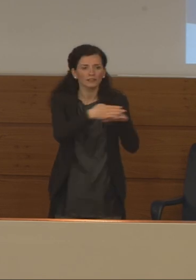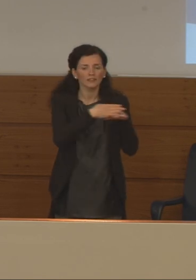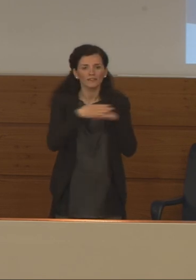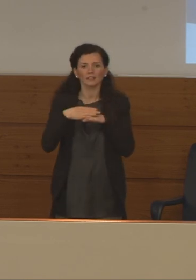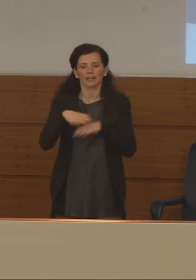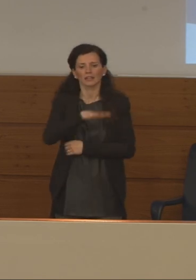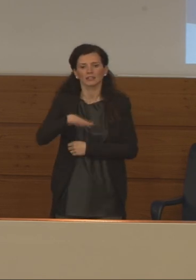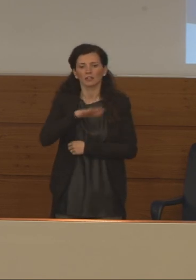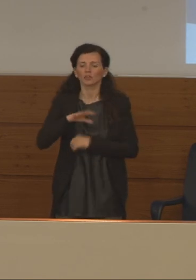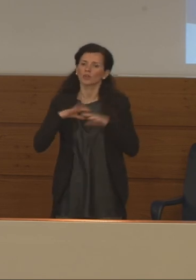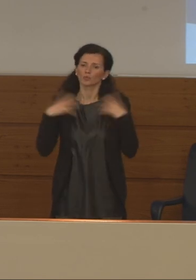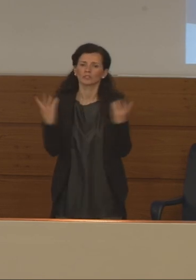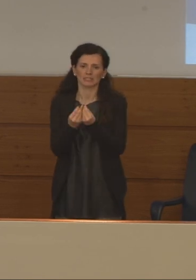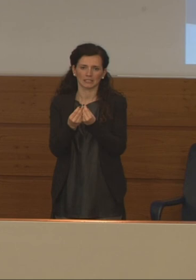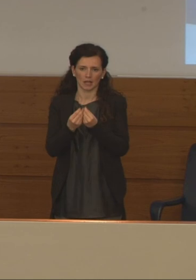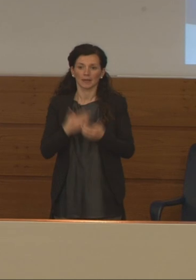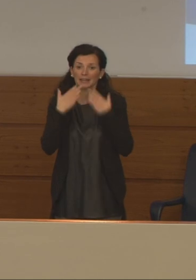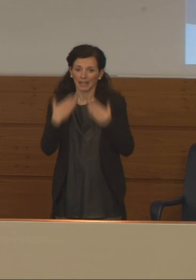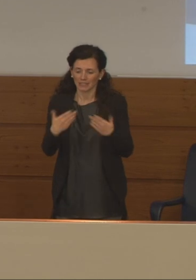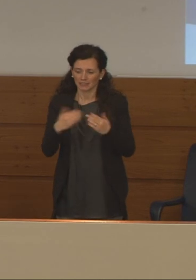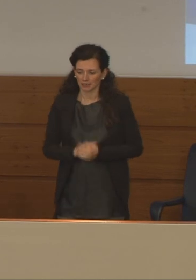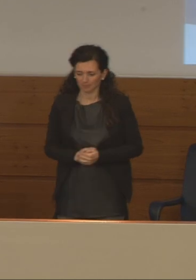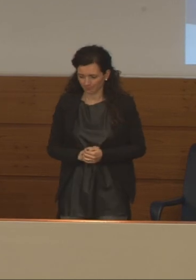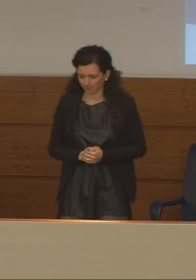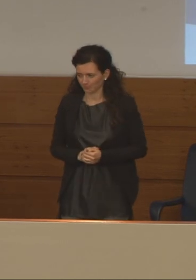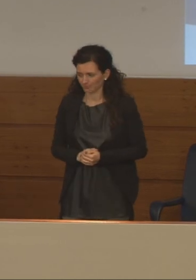ma con tutte le forze politiche grazie